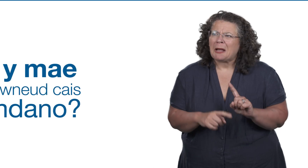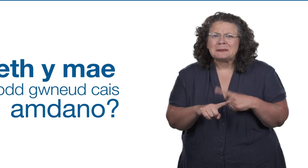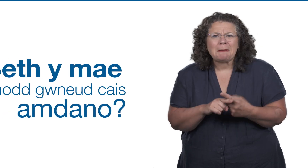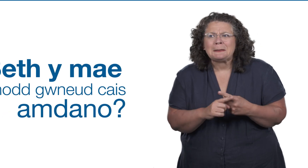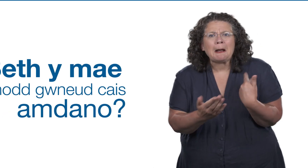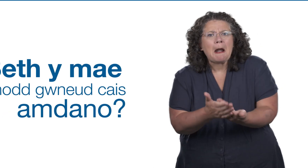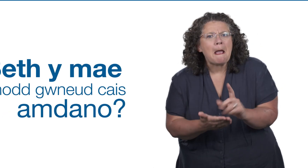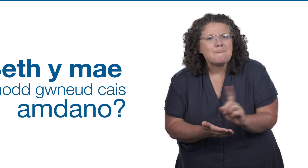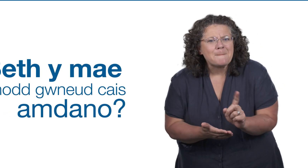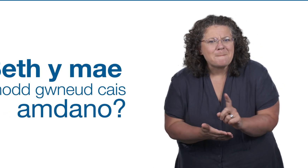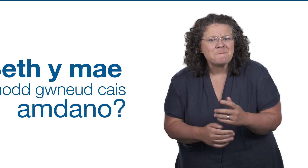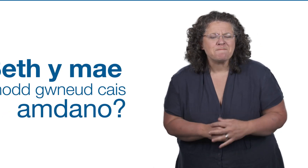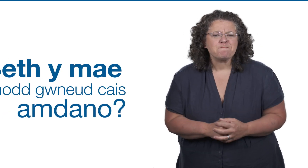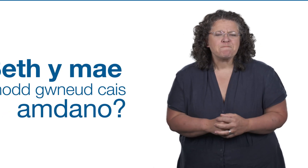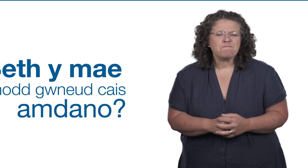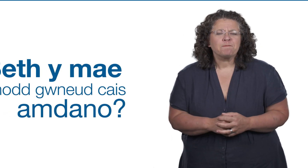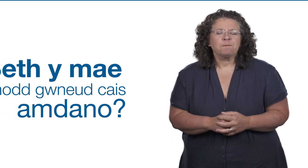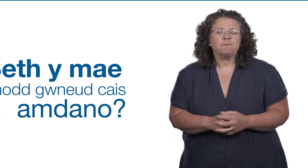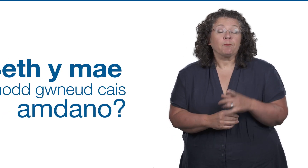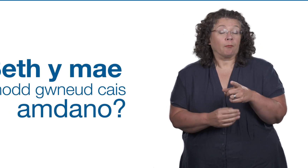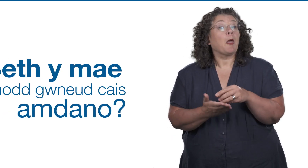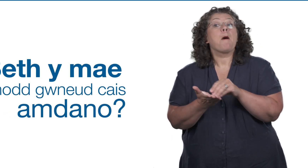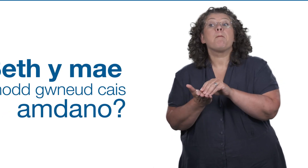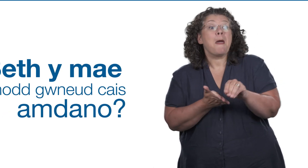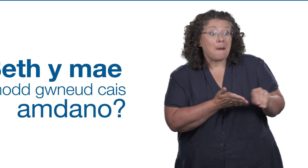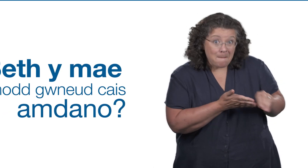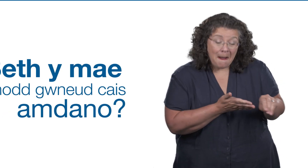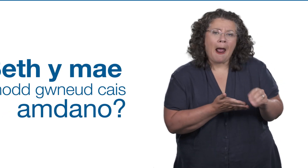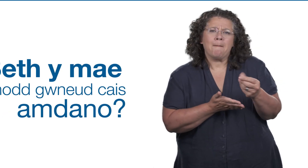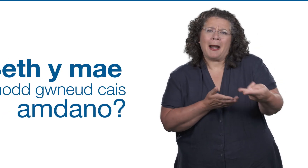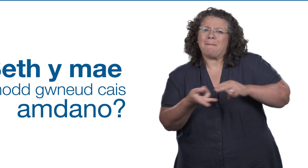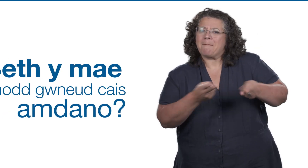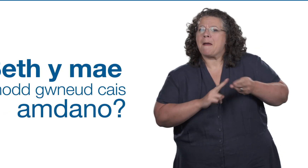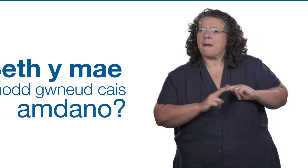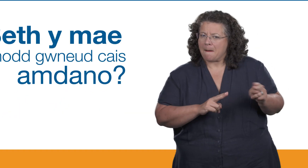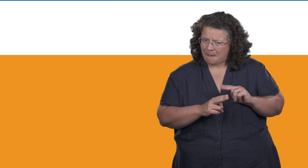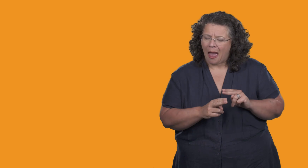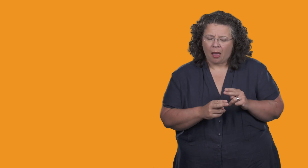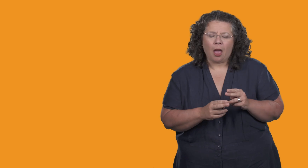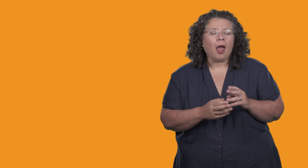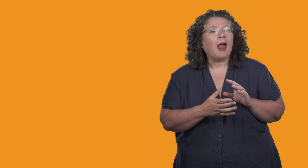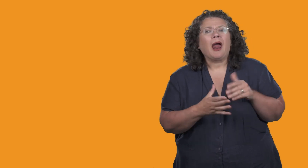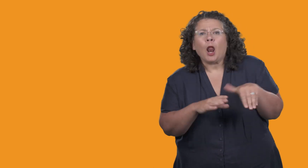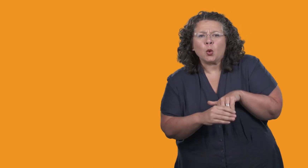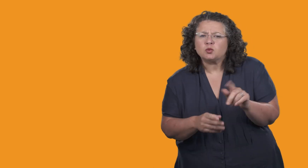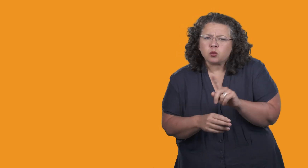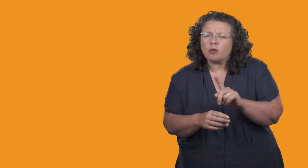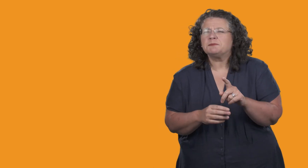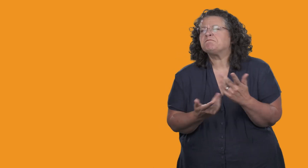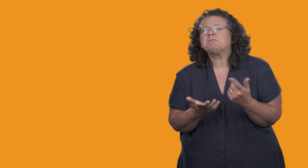Pa gostau y mae modd gwneud cais ar ei cyfer? Mae'r costau y gallwch chi wneud cais amdanynt yn cynnwys pethau